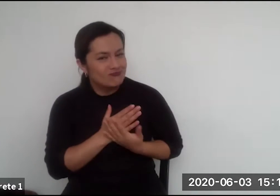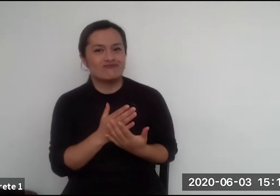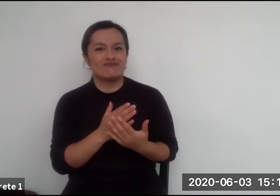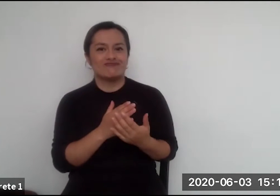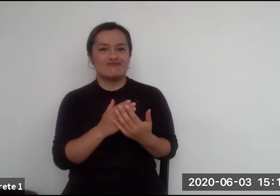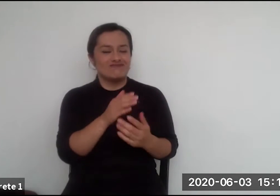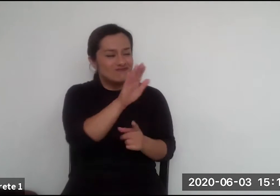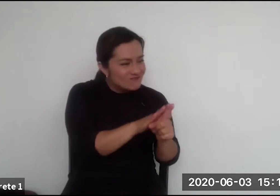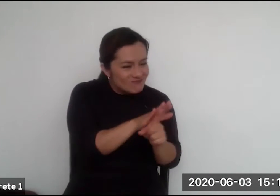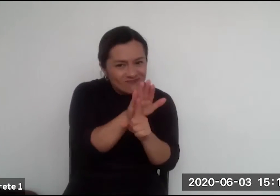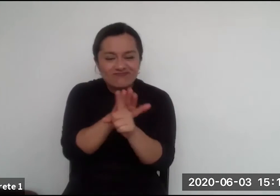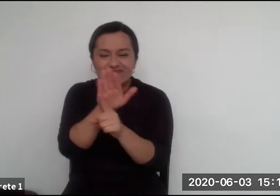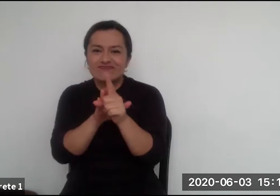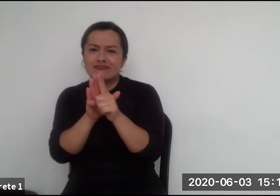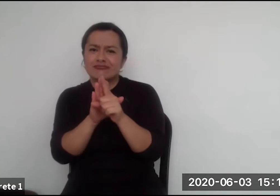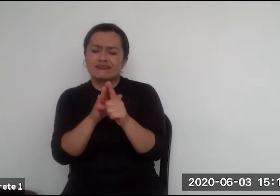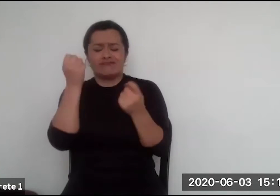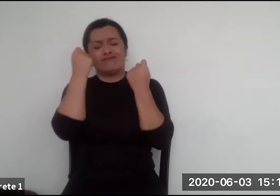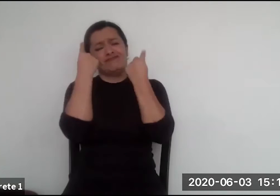hermandad.